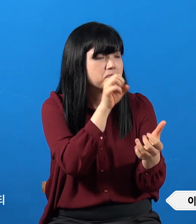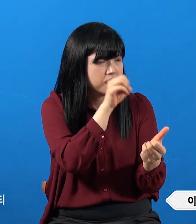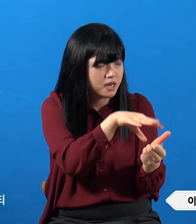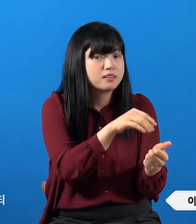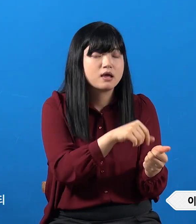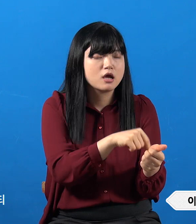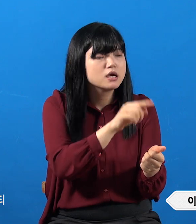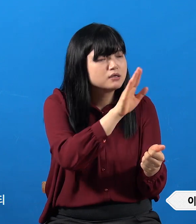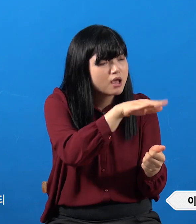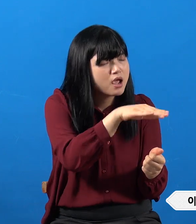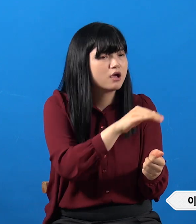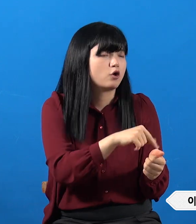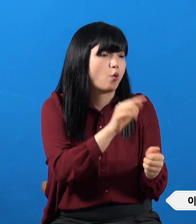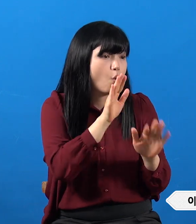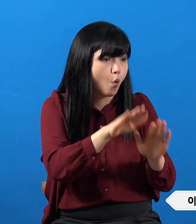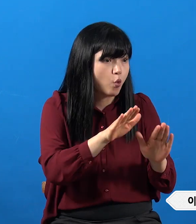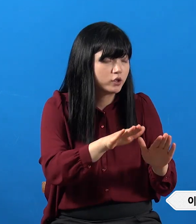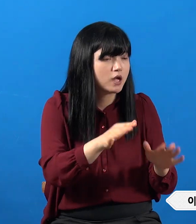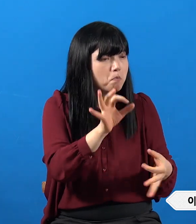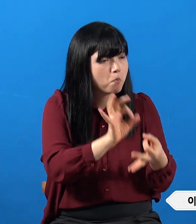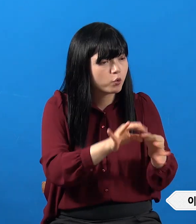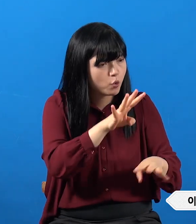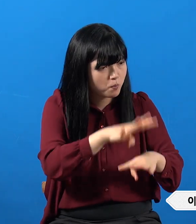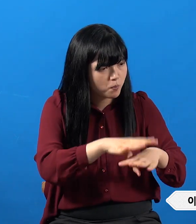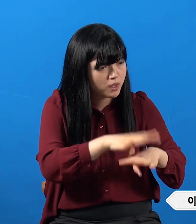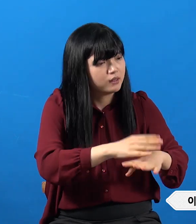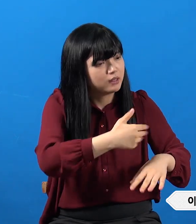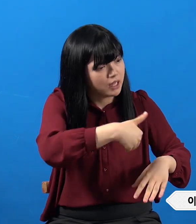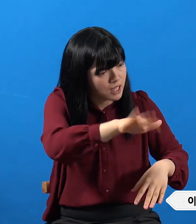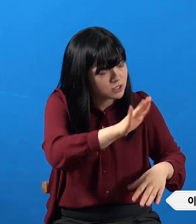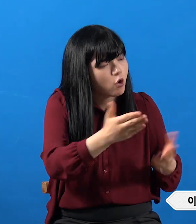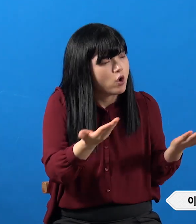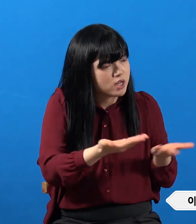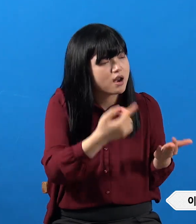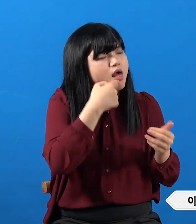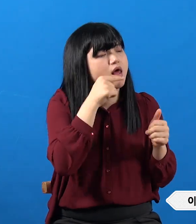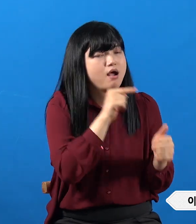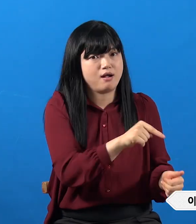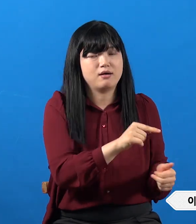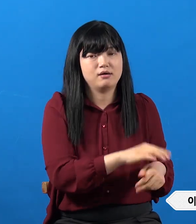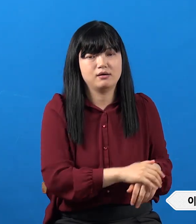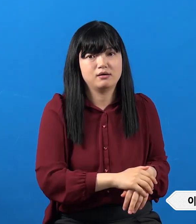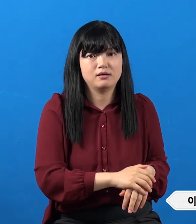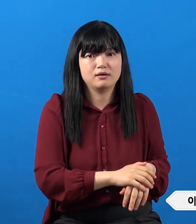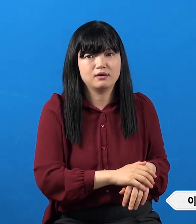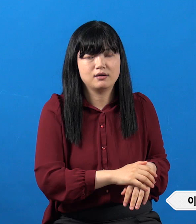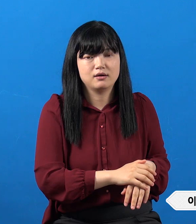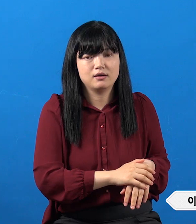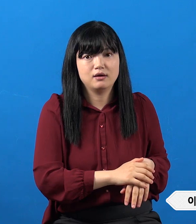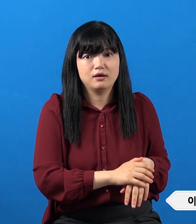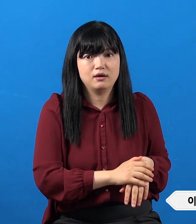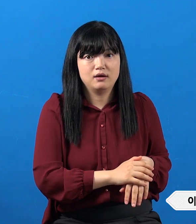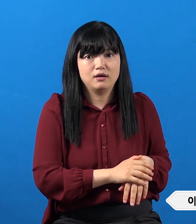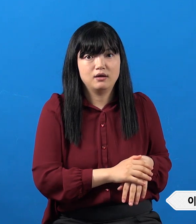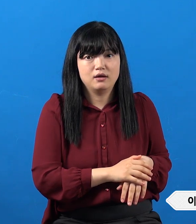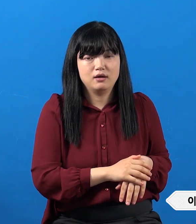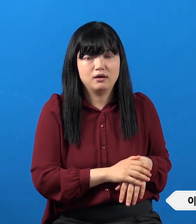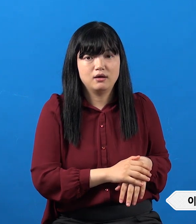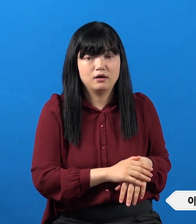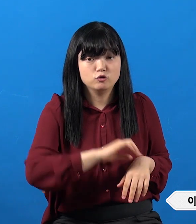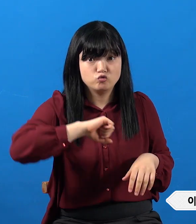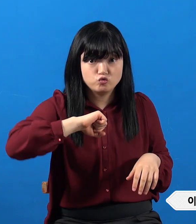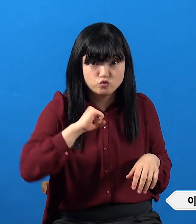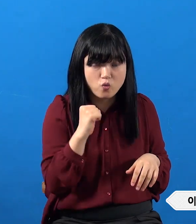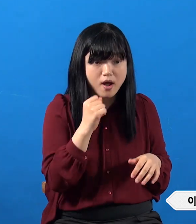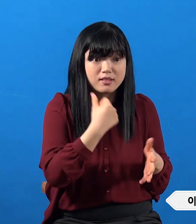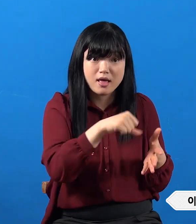가서 이르되 예, 오늘 포도원에 가서 일하라. 자, 이